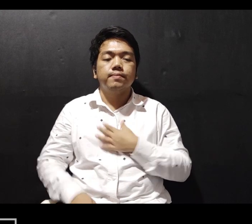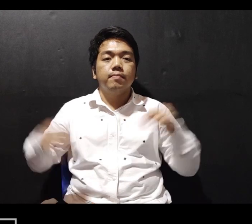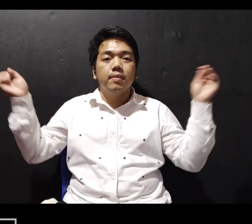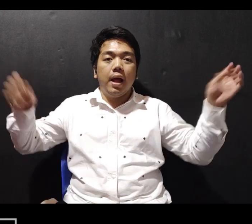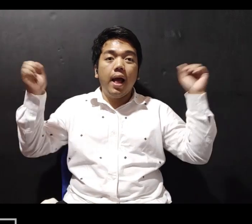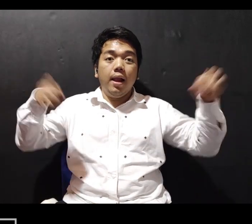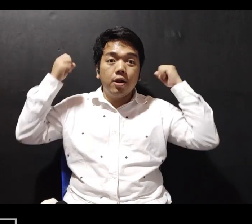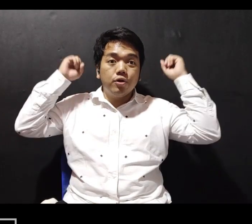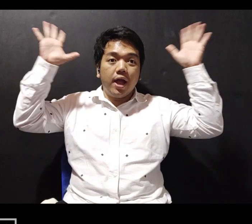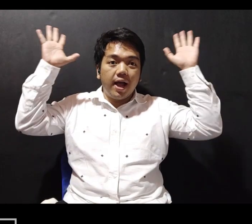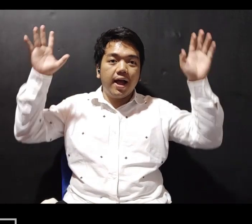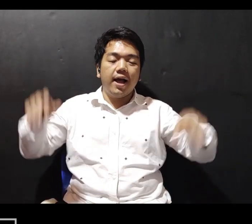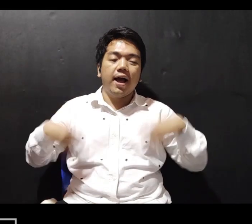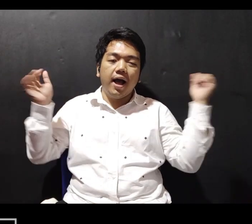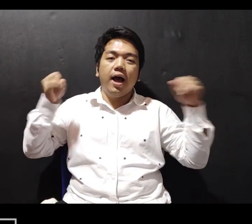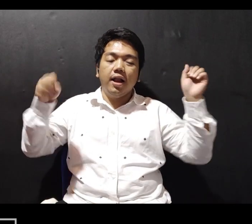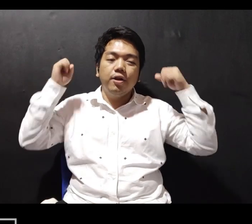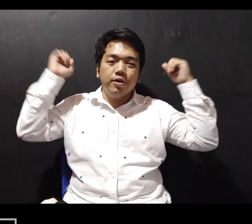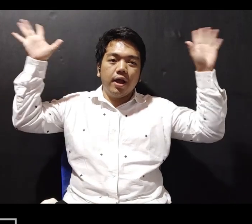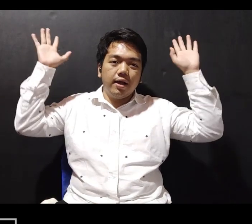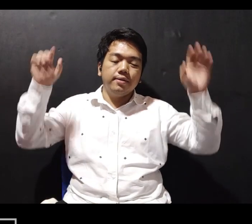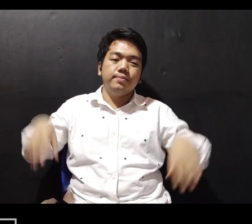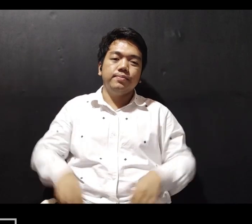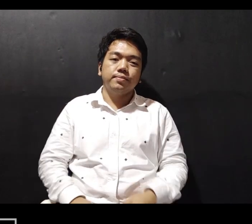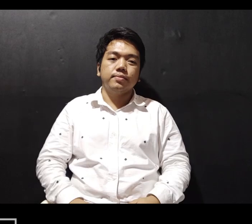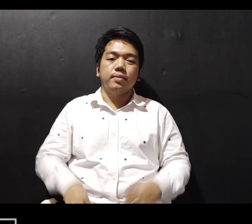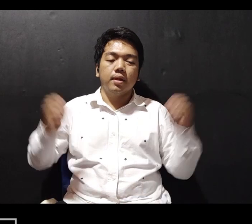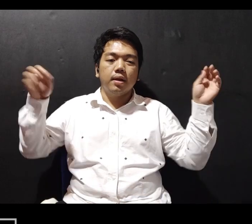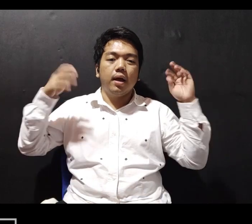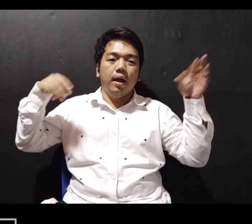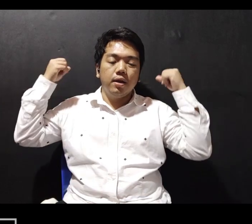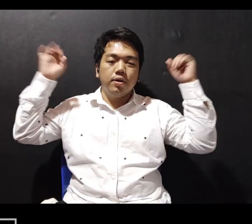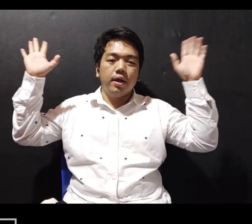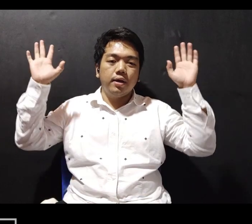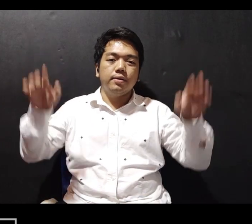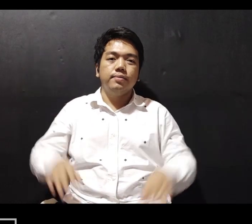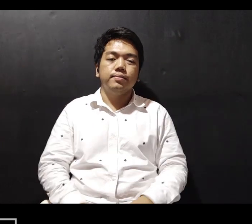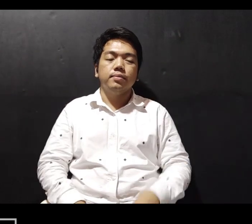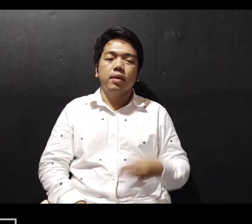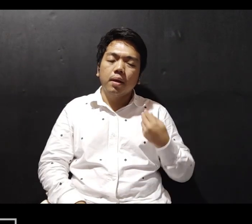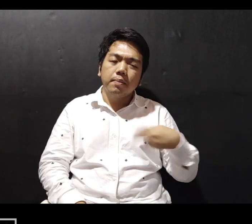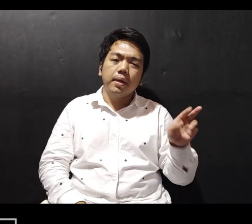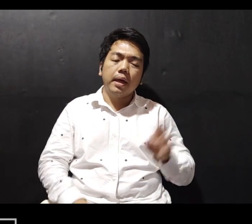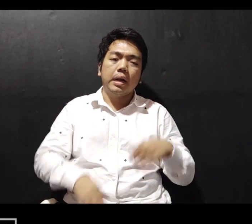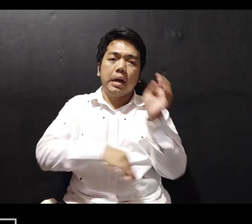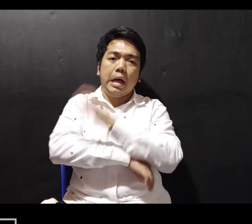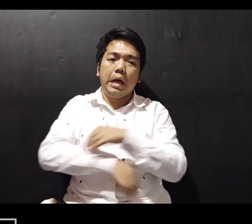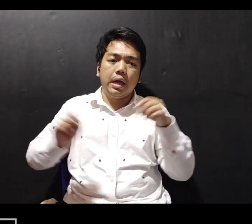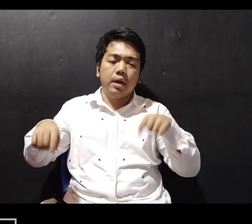bagimu. Haleluya, haleluya, haleluya, haleluya. Biarlah hari